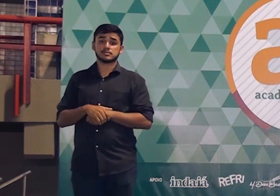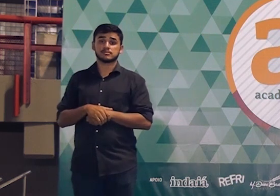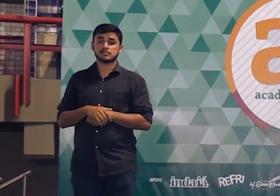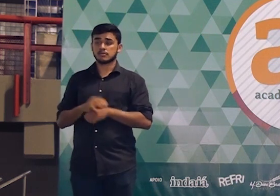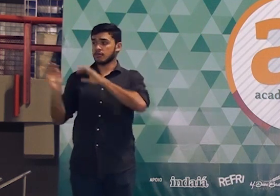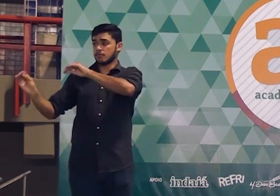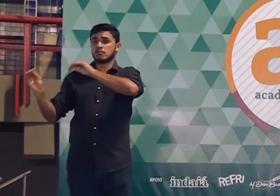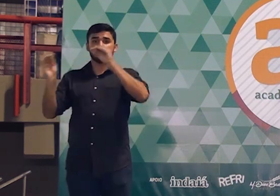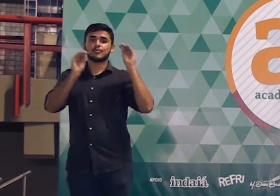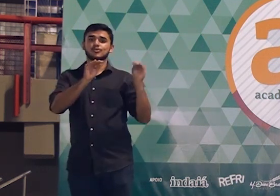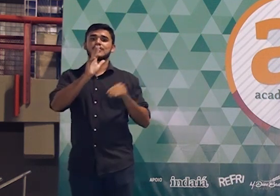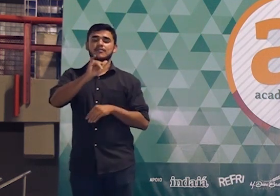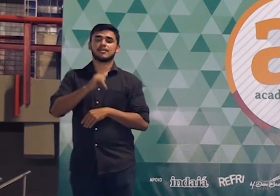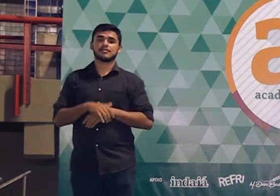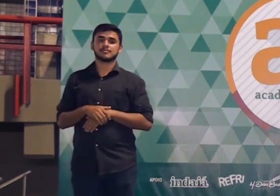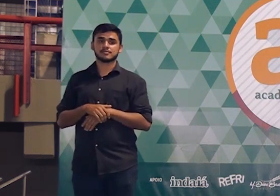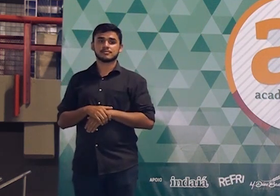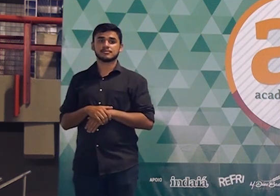que a indústria faz?